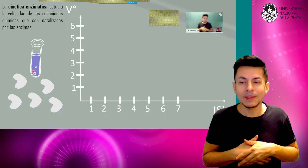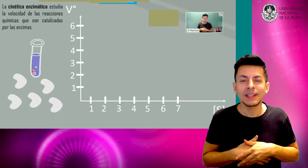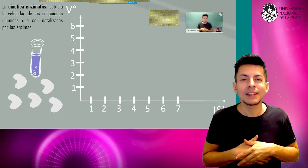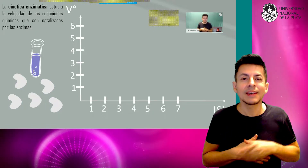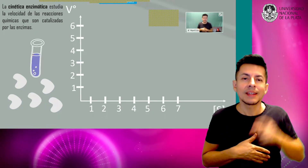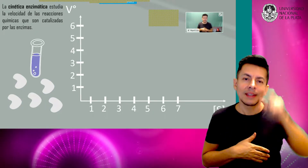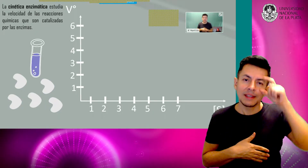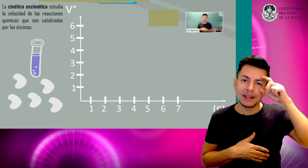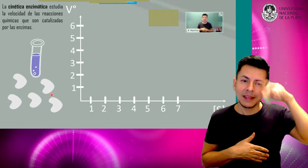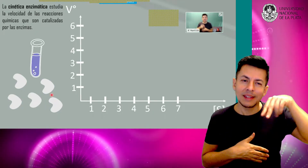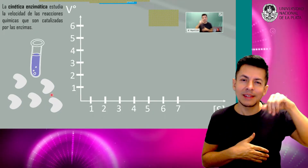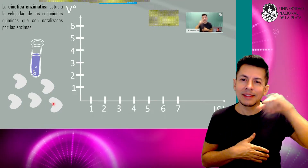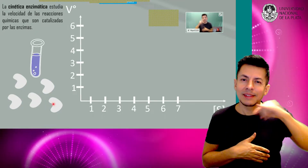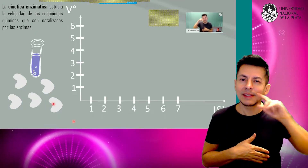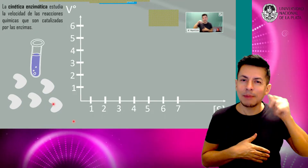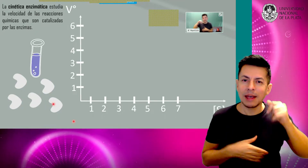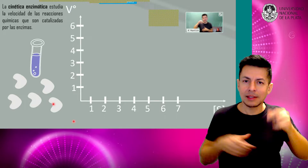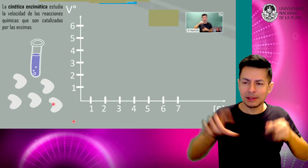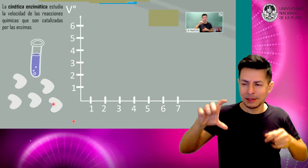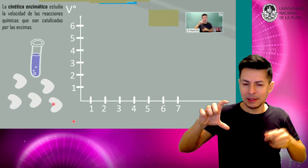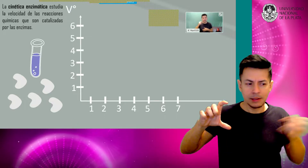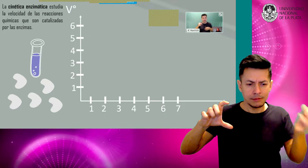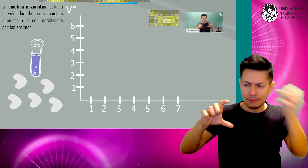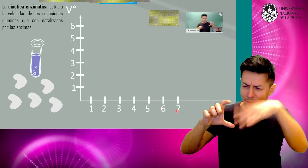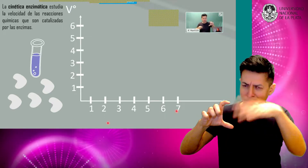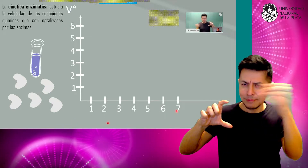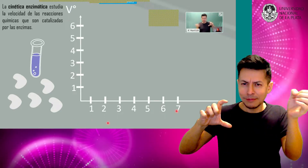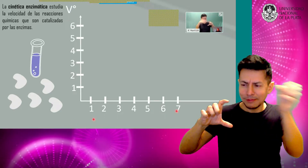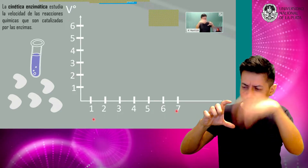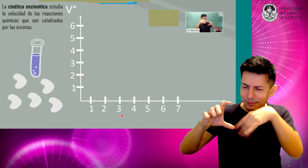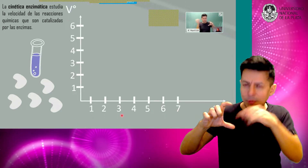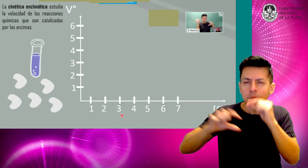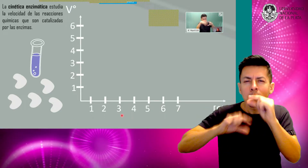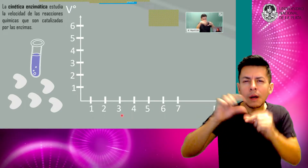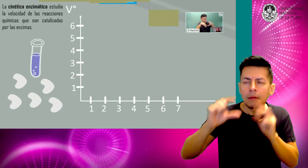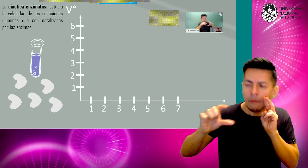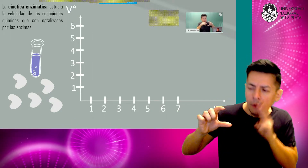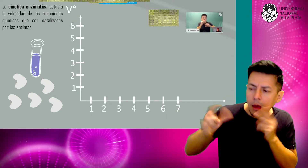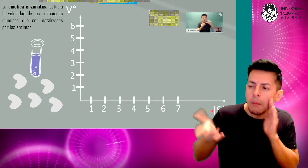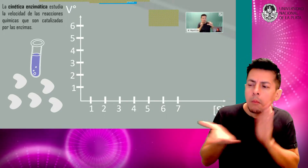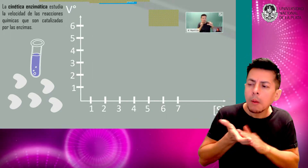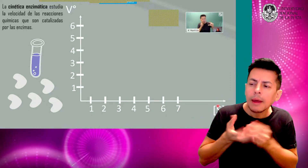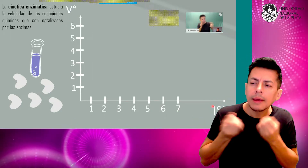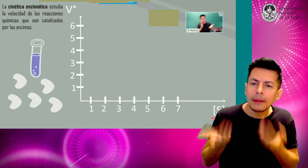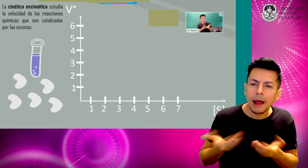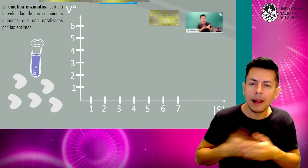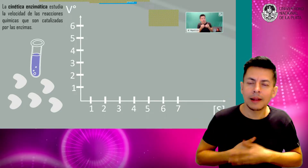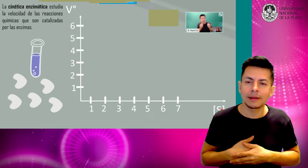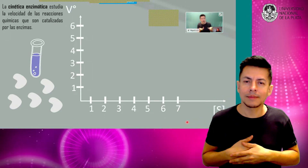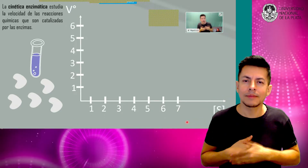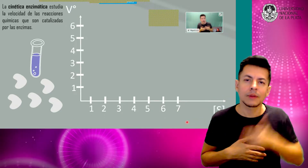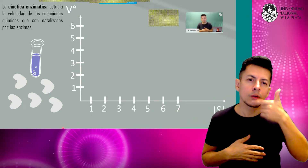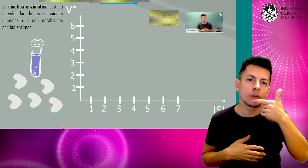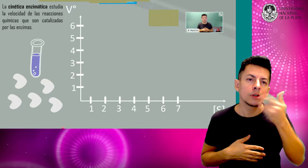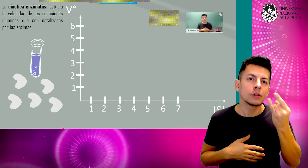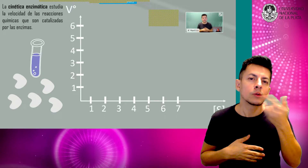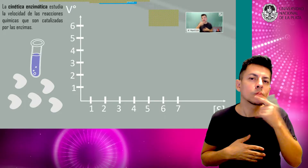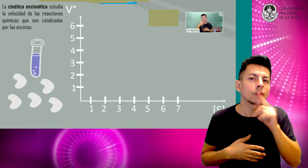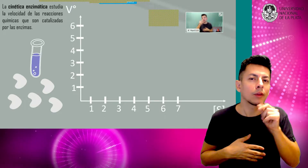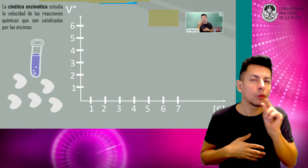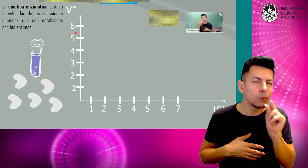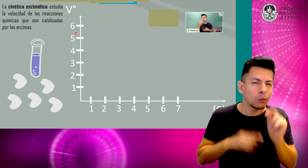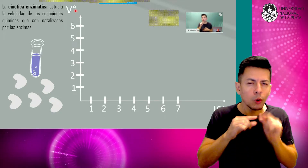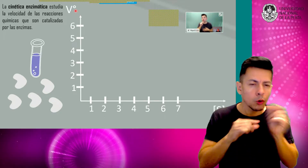tubito de ensayo e ir agregándole de a poco cantidades distintas de sustrato.